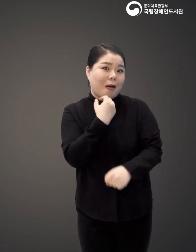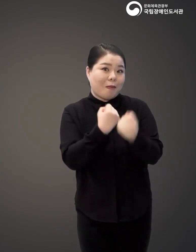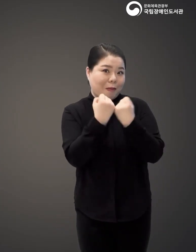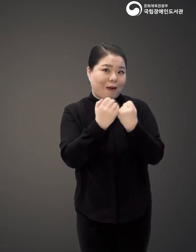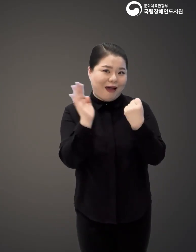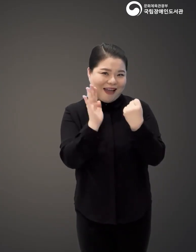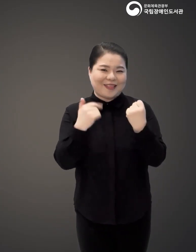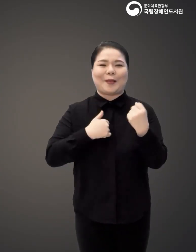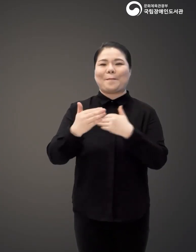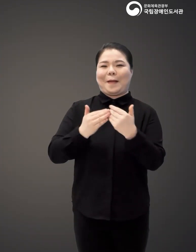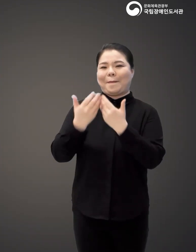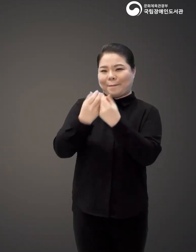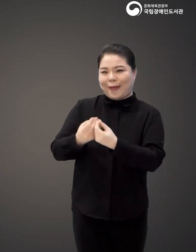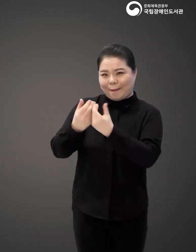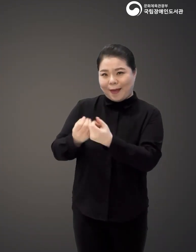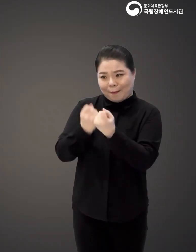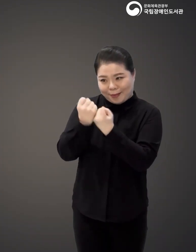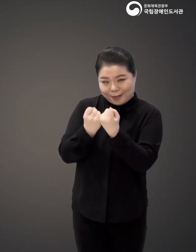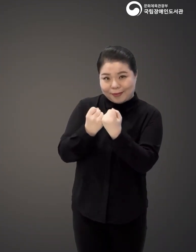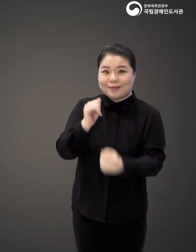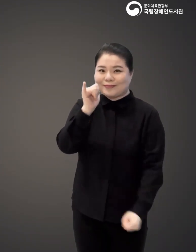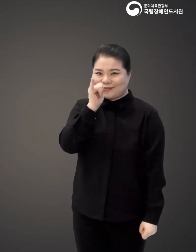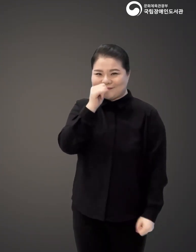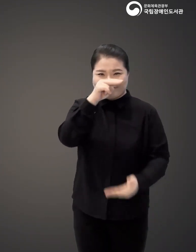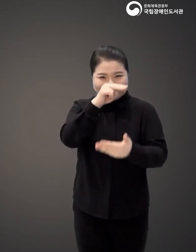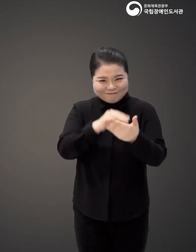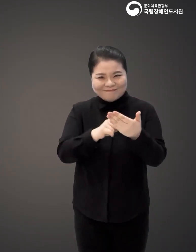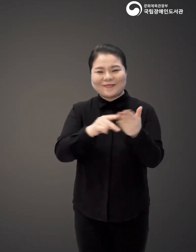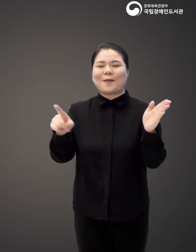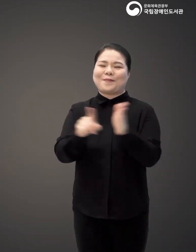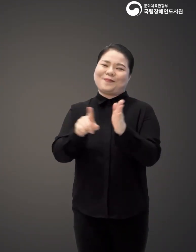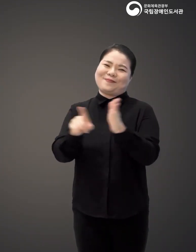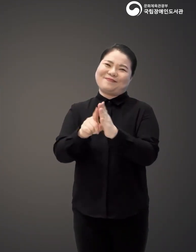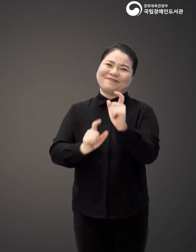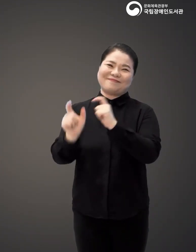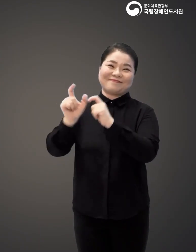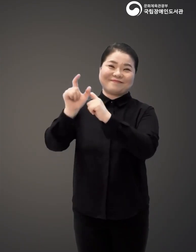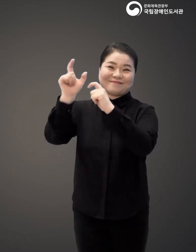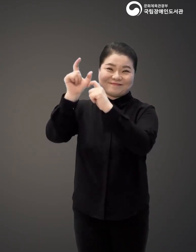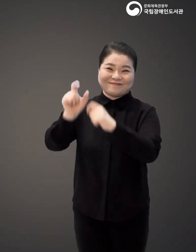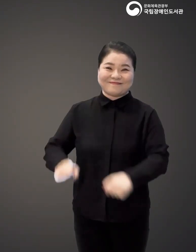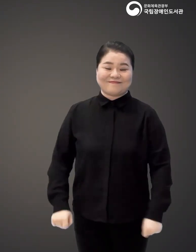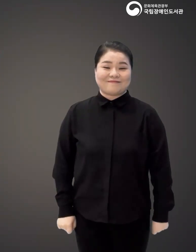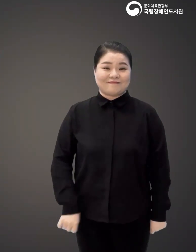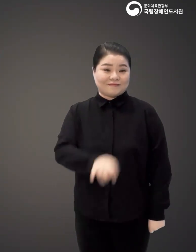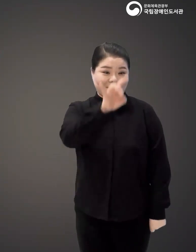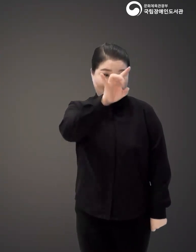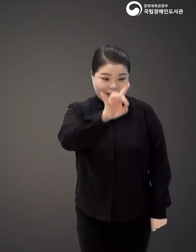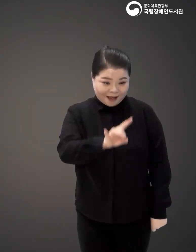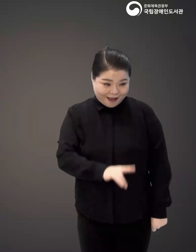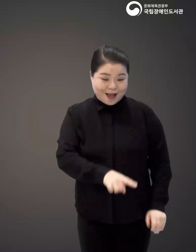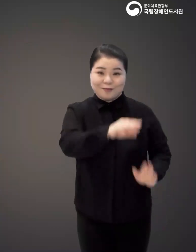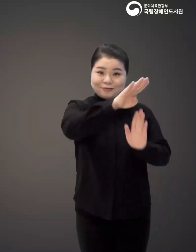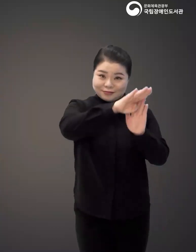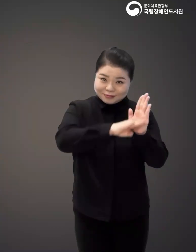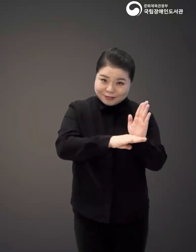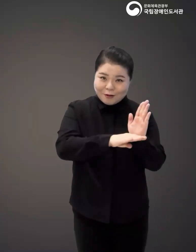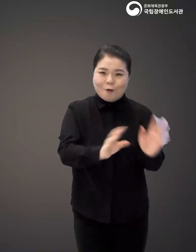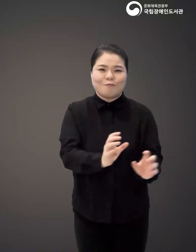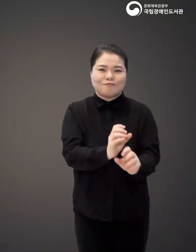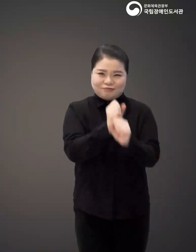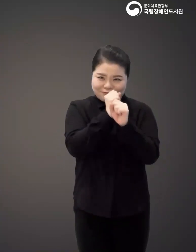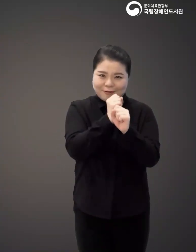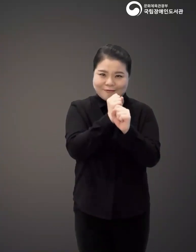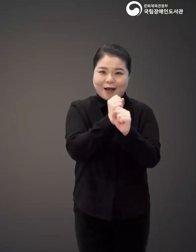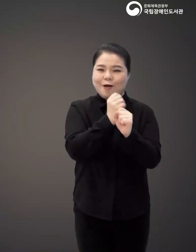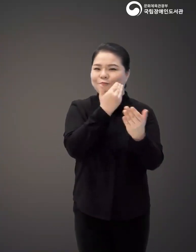자신의 경험을 예로 들어 설명해주고 있어 읽을수록 신뢰감이 더해지는데요. 각 파트의 마지막 페이지에서는 핵심 요점을